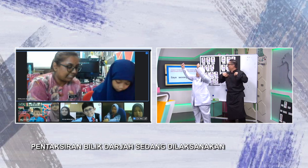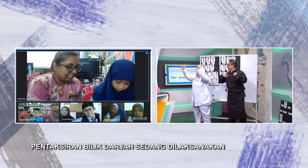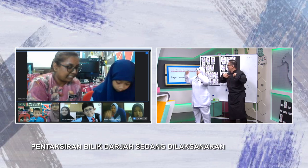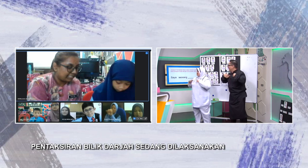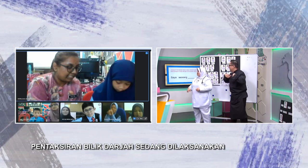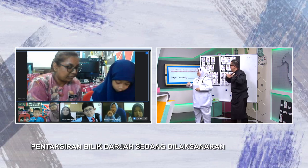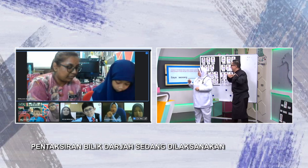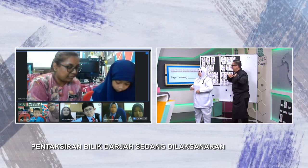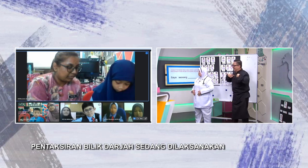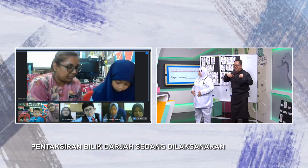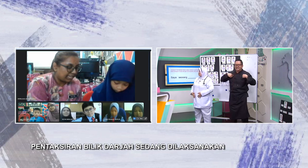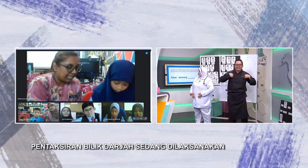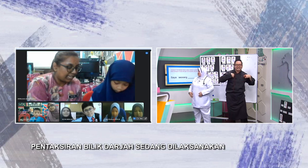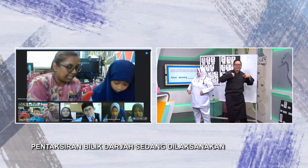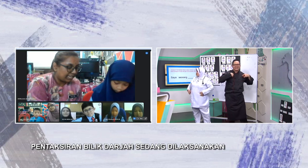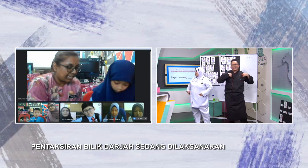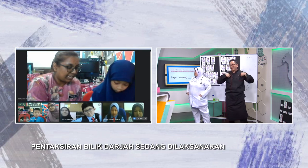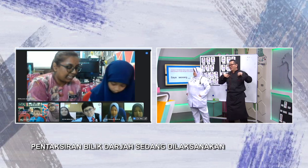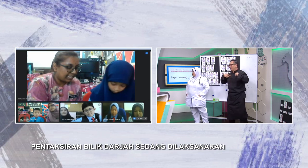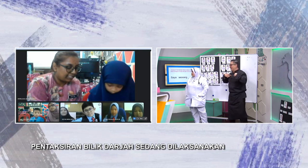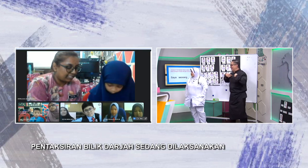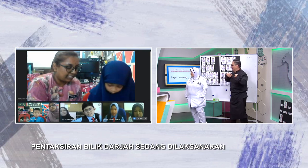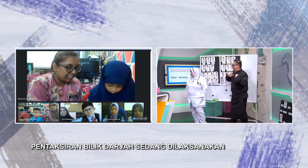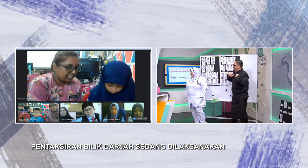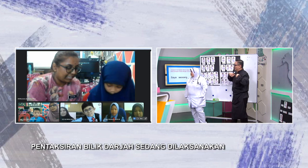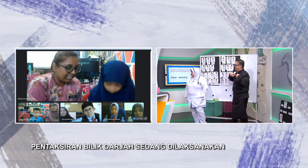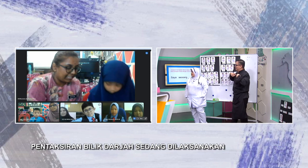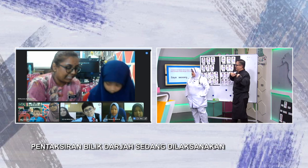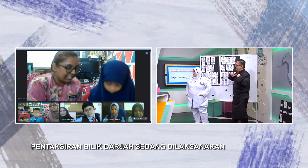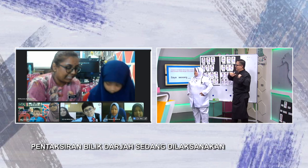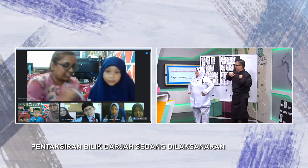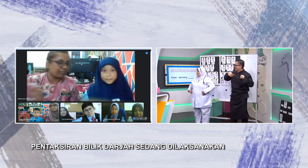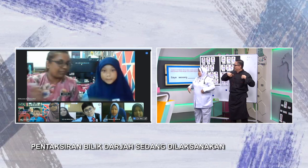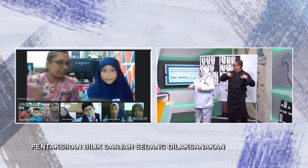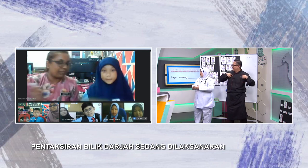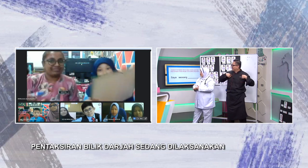Angkat jawapan. Okey, Anis. Siapa dah siap? Anis dah siap. Boleh angkat jawapan, Anis.